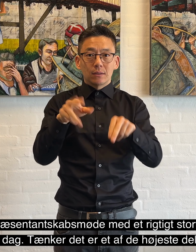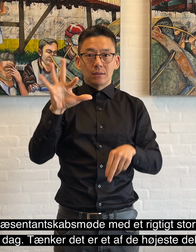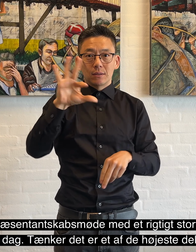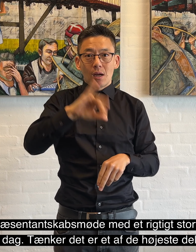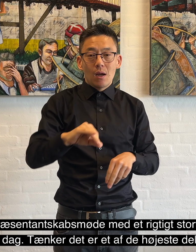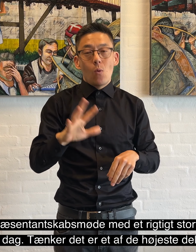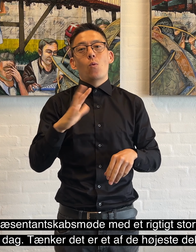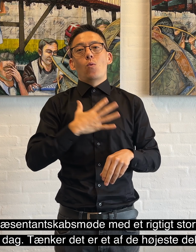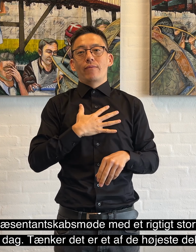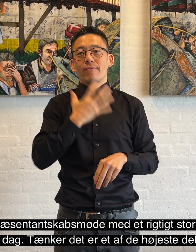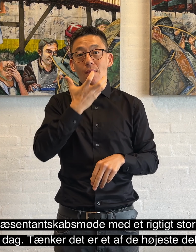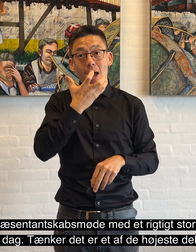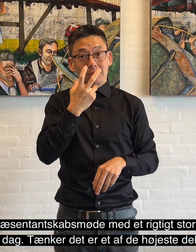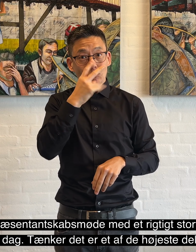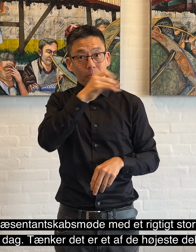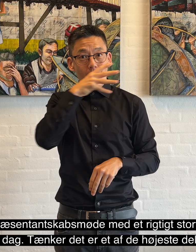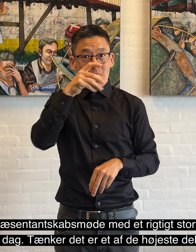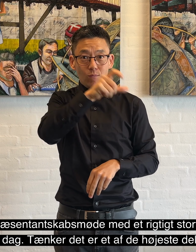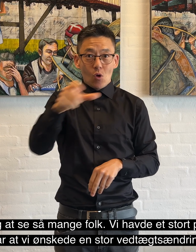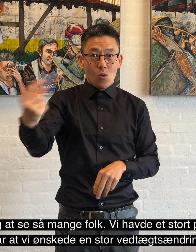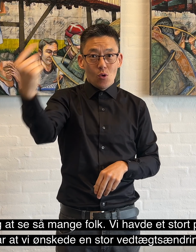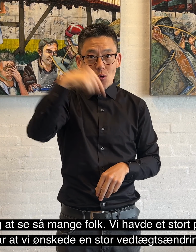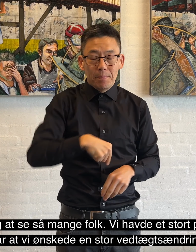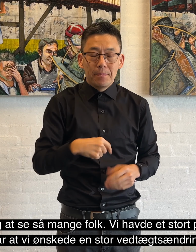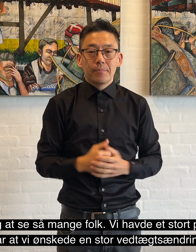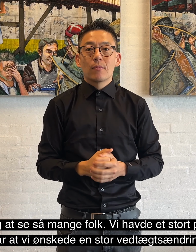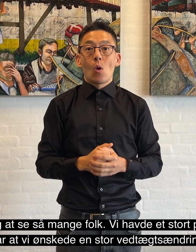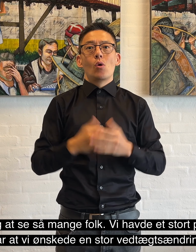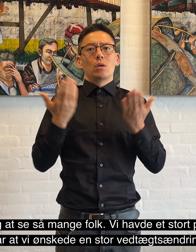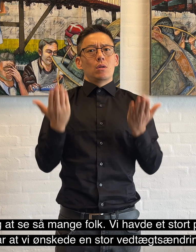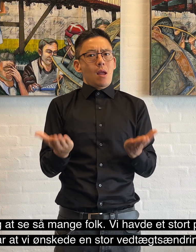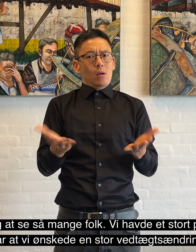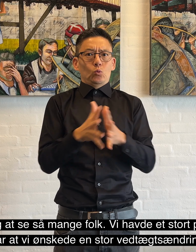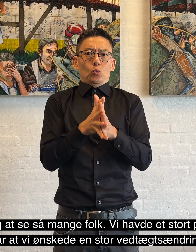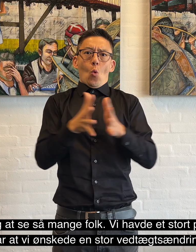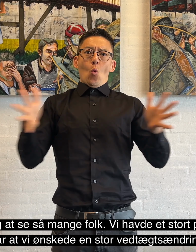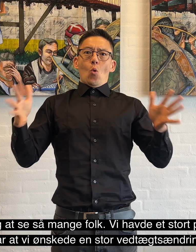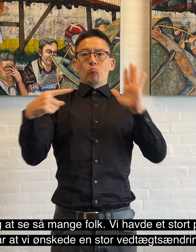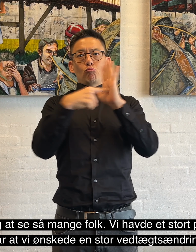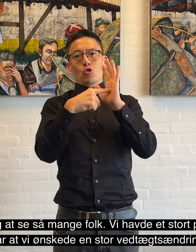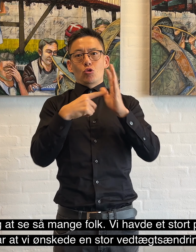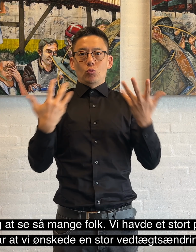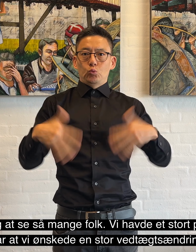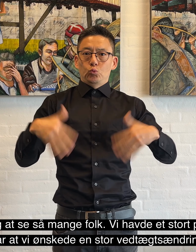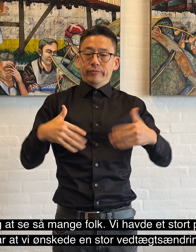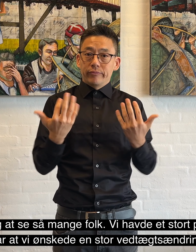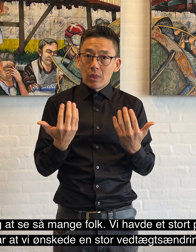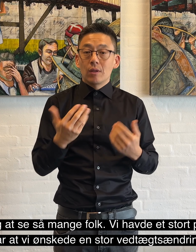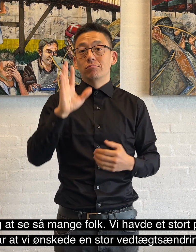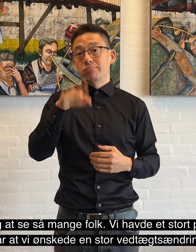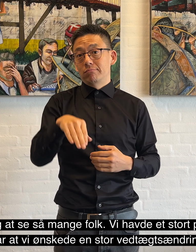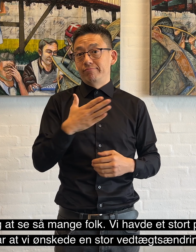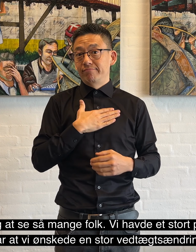det højeste deltagerantal, vi har haft nogensinde. Så det varmede virkelig at se så mange folk. Vi havde et stort punkt på